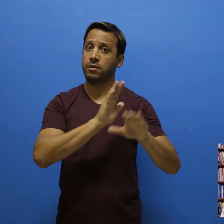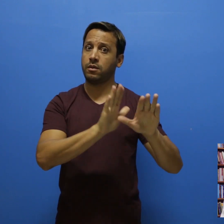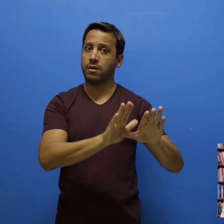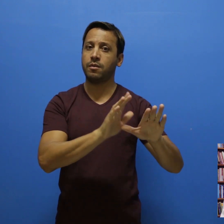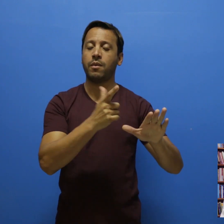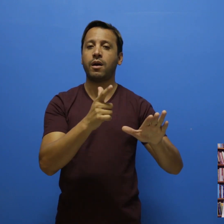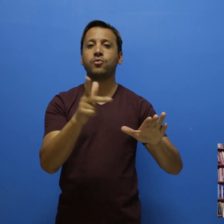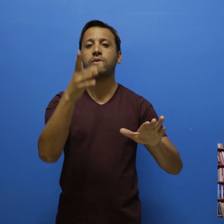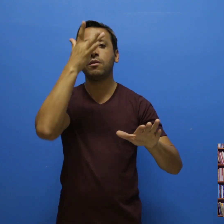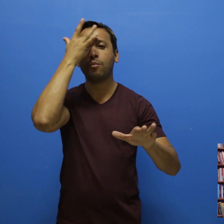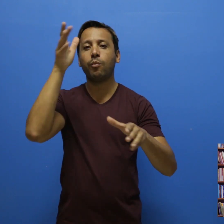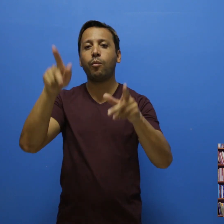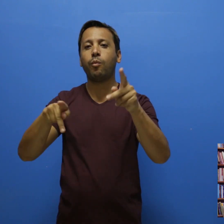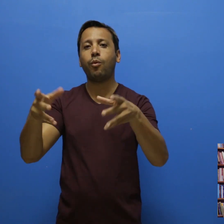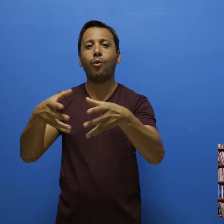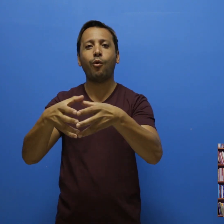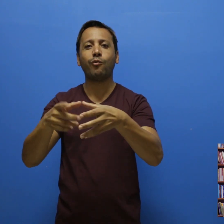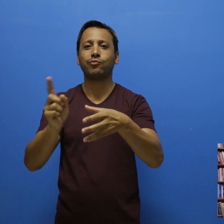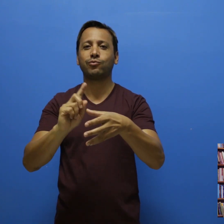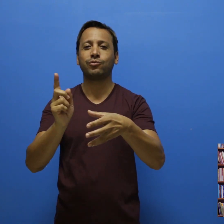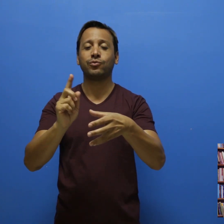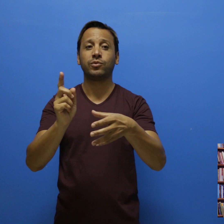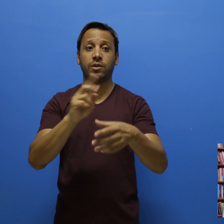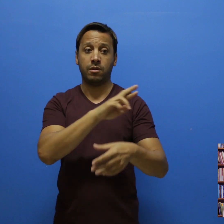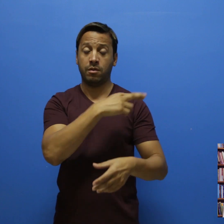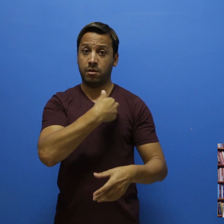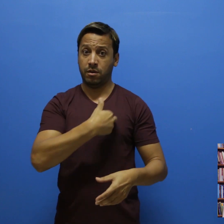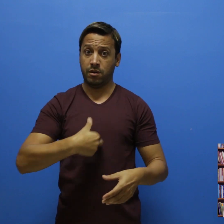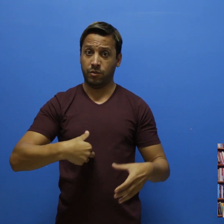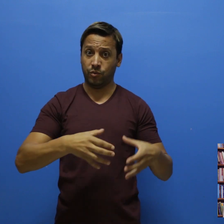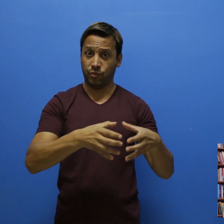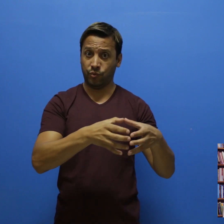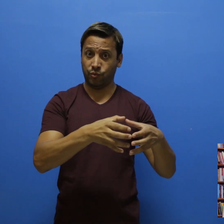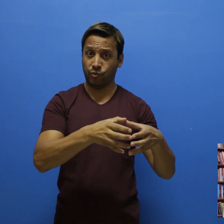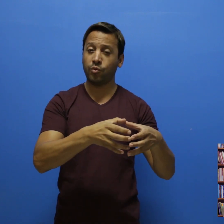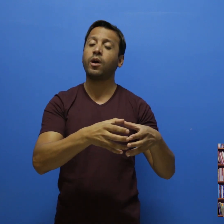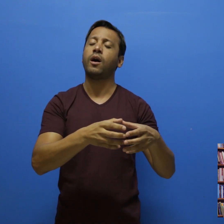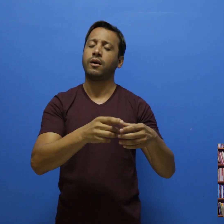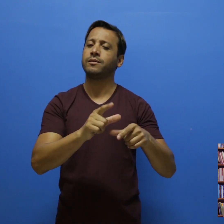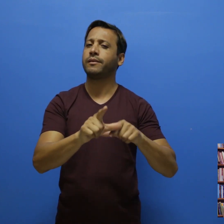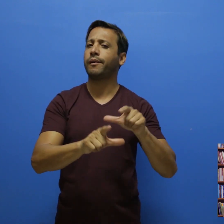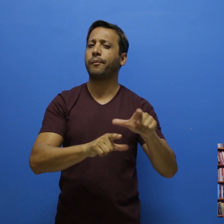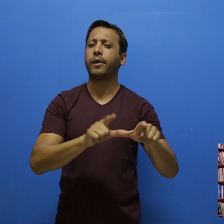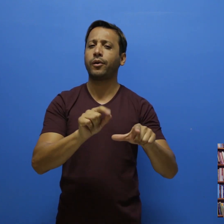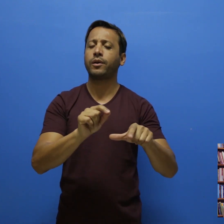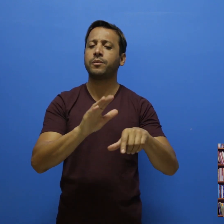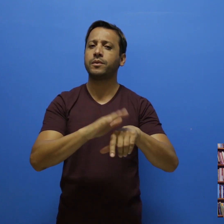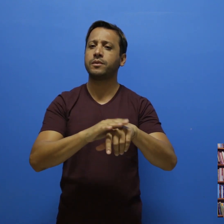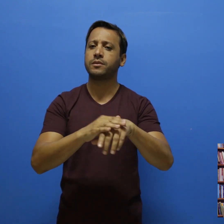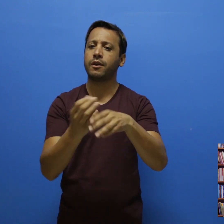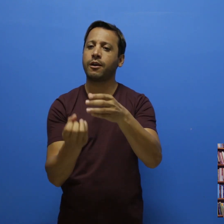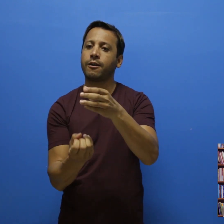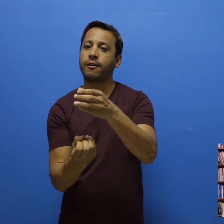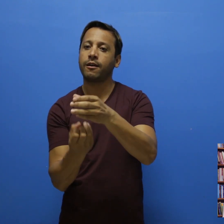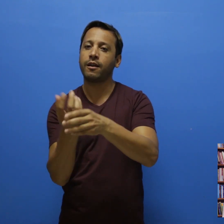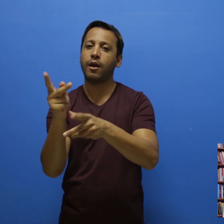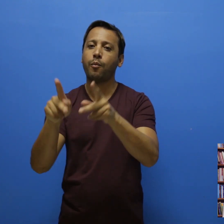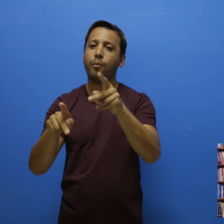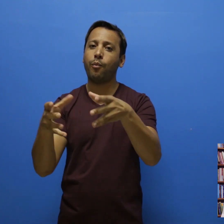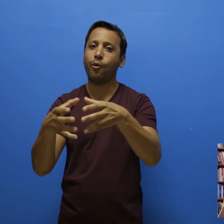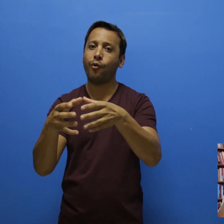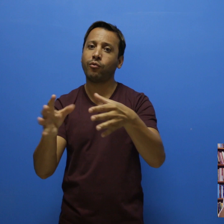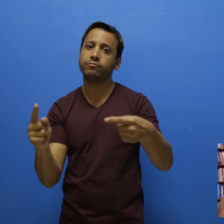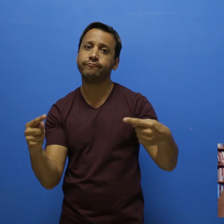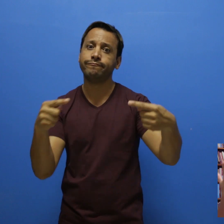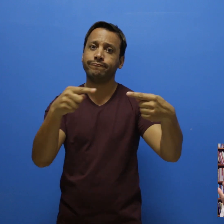os republicanos se colocam essa tarefa histórica de criar o povo adequado para esse Estado, para essa